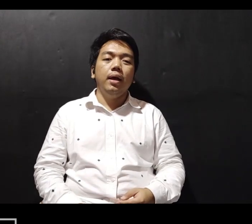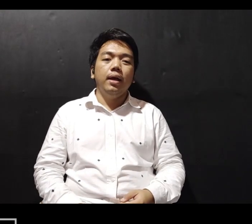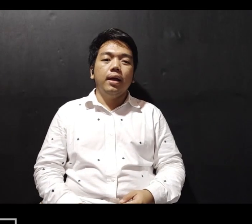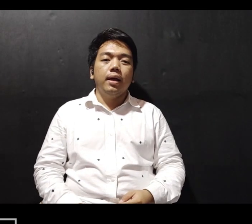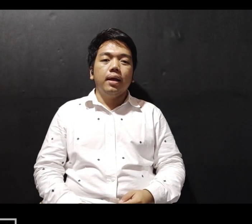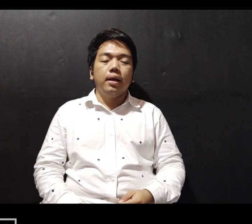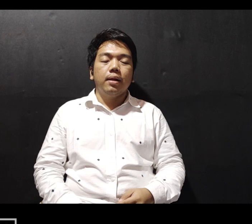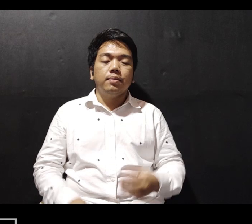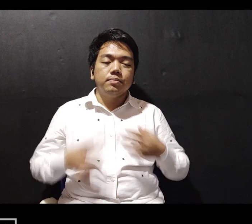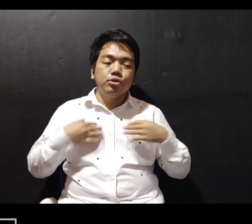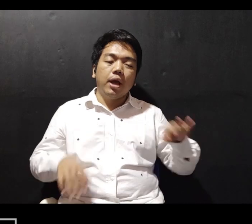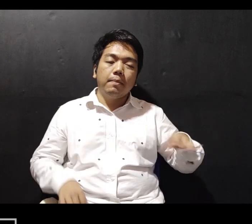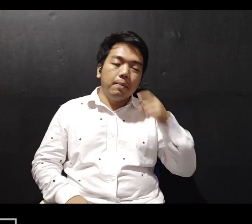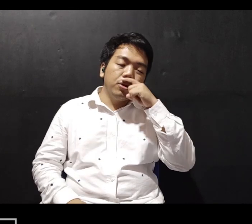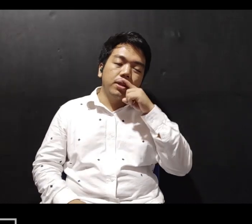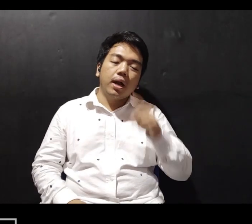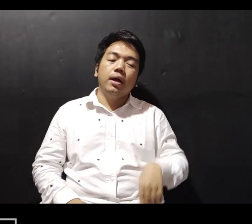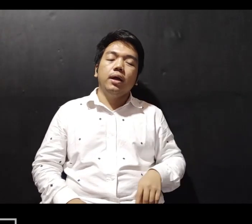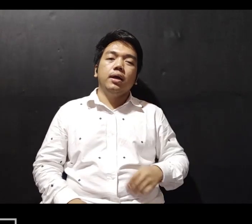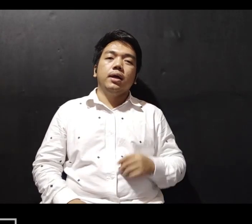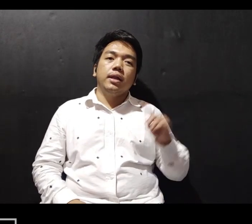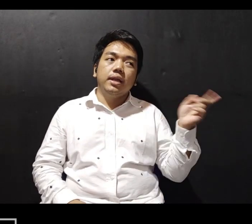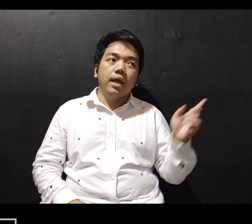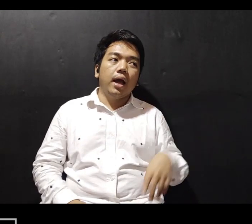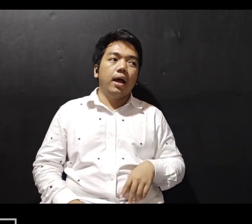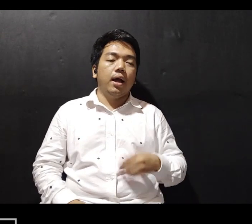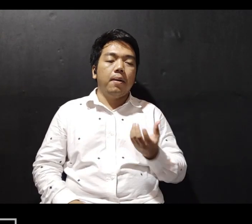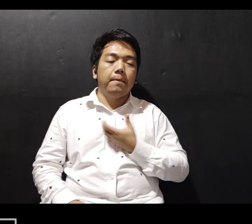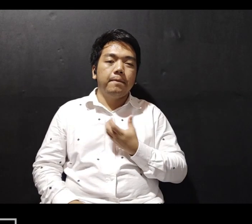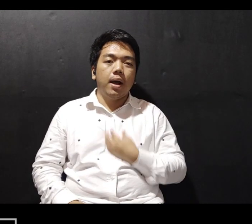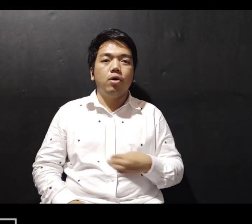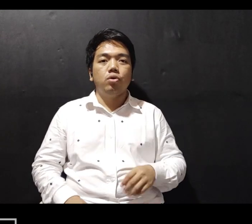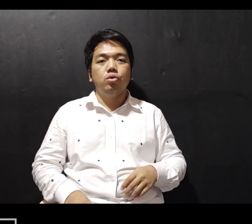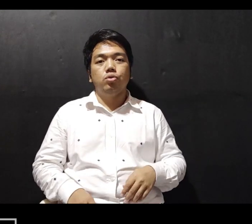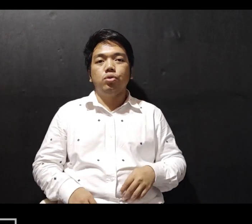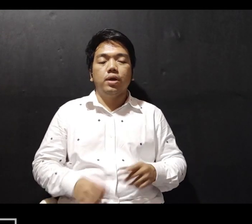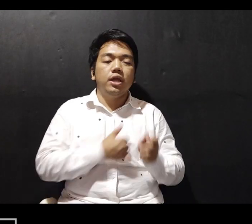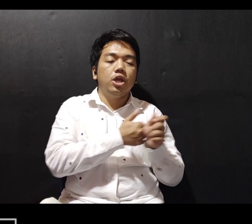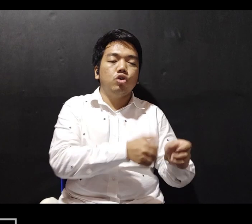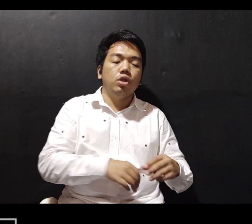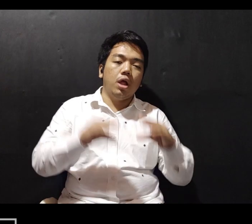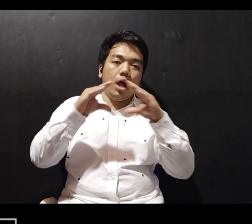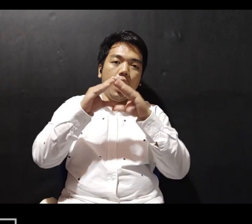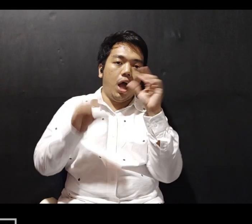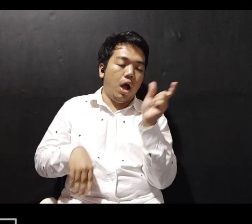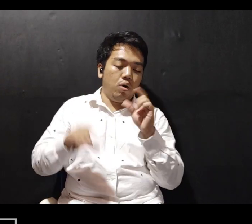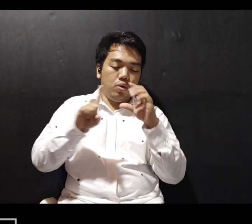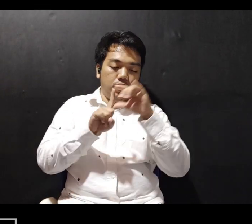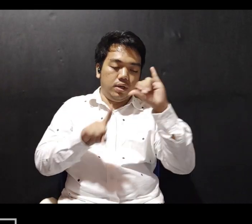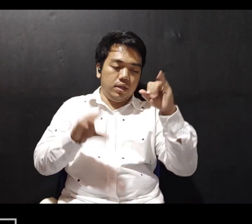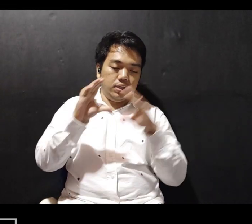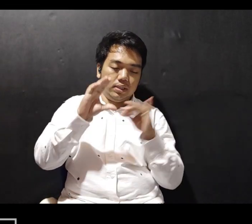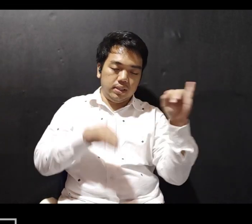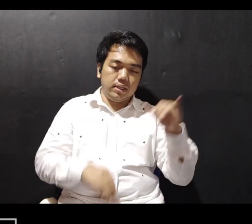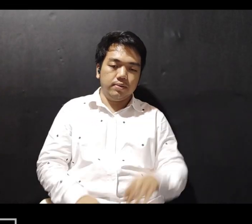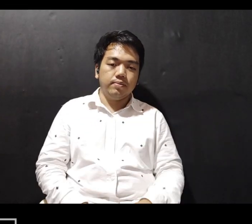anggota daripada tim drama sekolahnya. Oleh karena itu, dia minta mamanya untuk izin ikut audisi. Dan